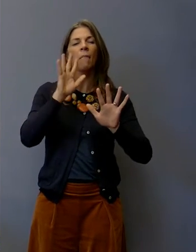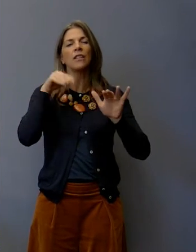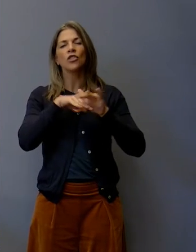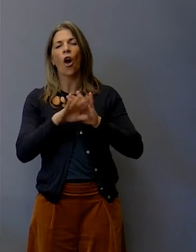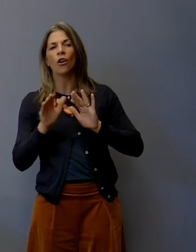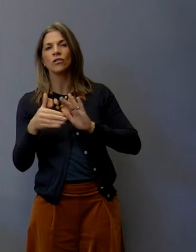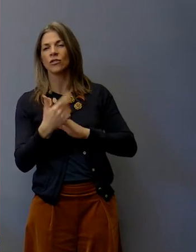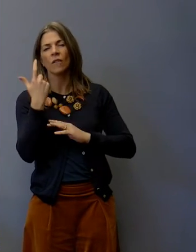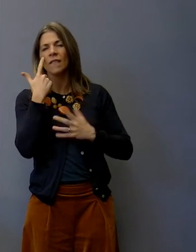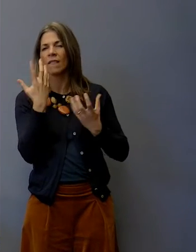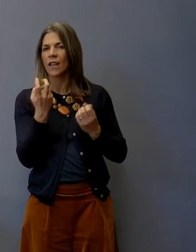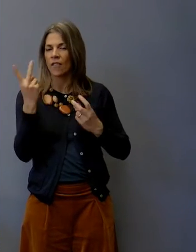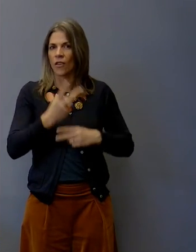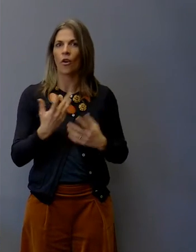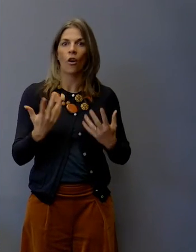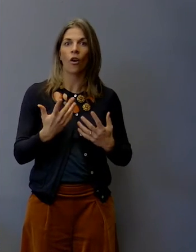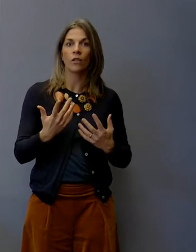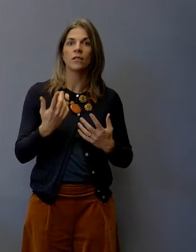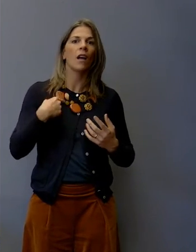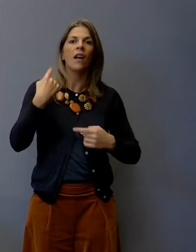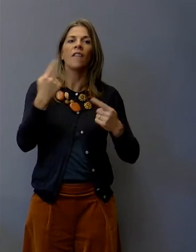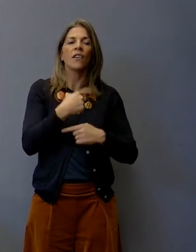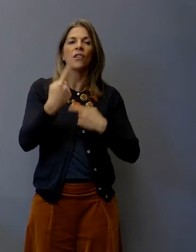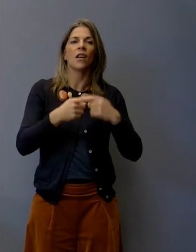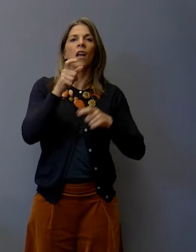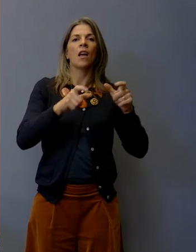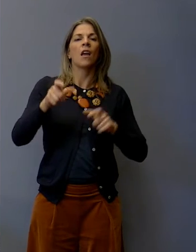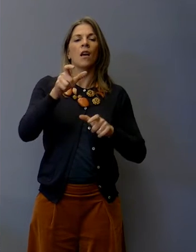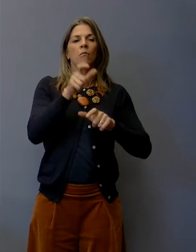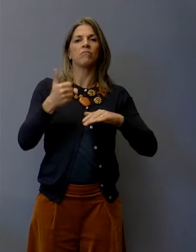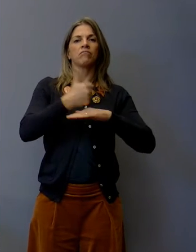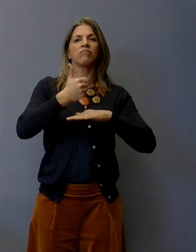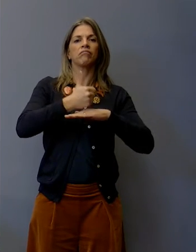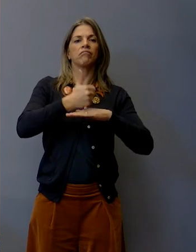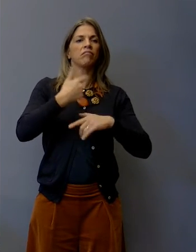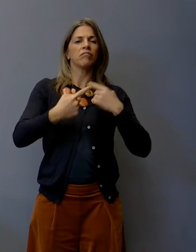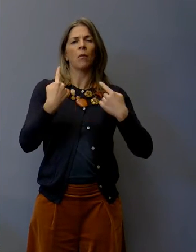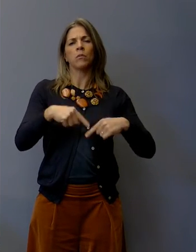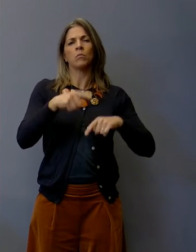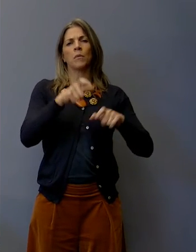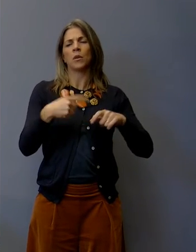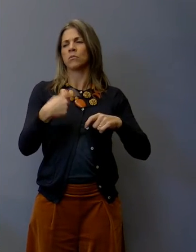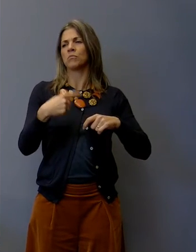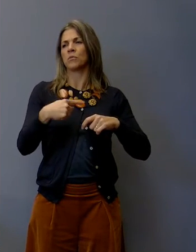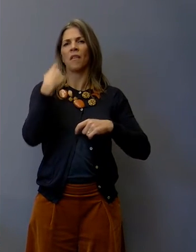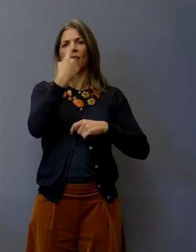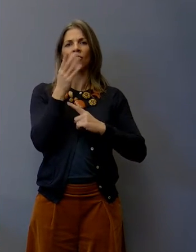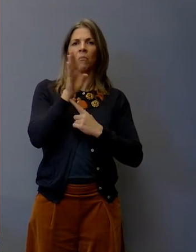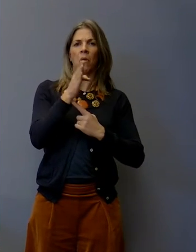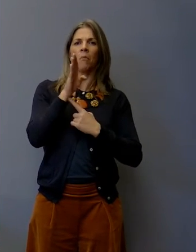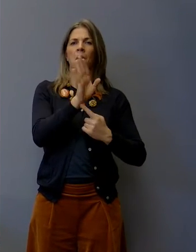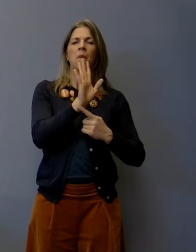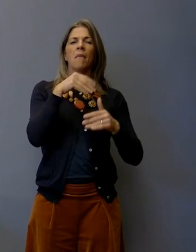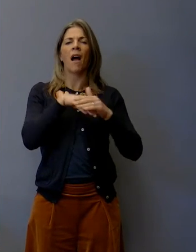state cittadino mantenendo gli stessi protagonisti che da decenni rallentano cambio di rotta della città nessuna rivoluzione solo